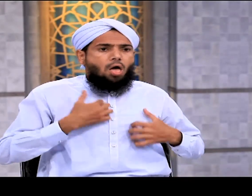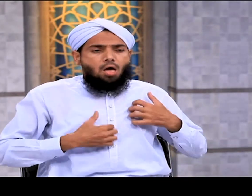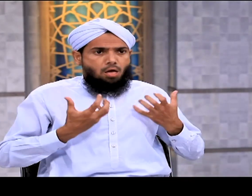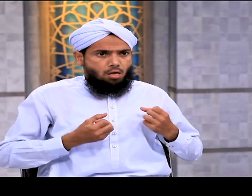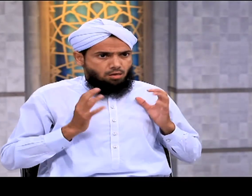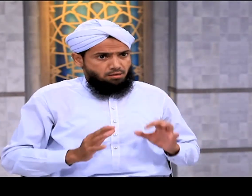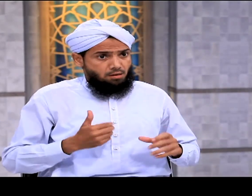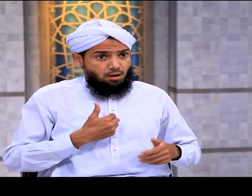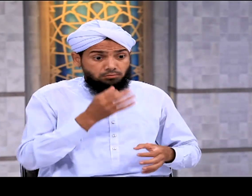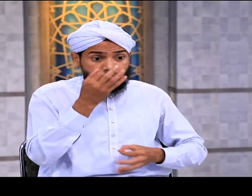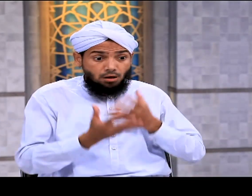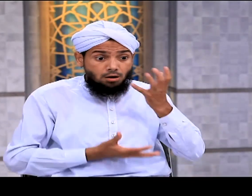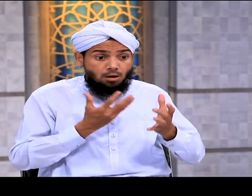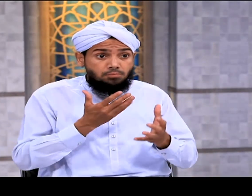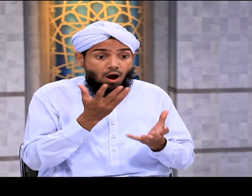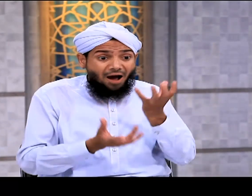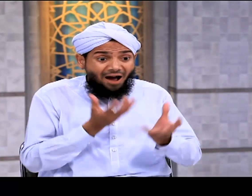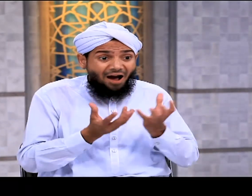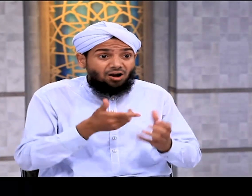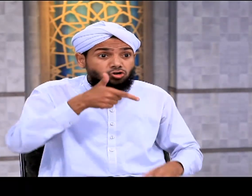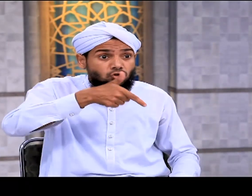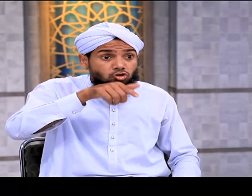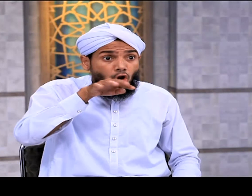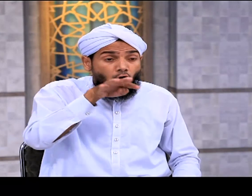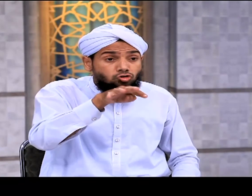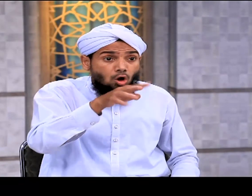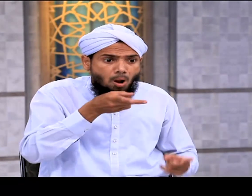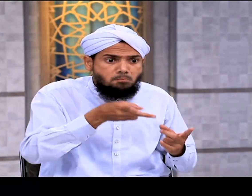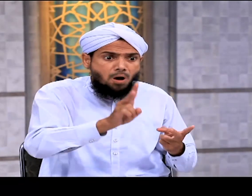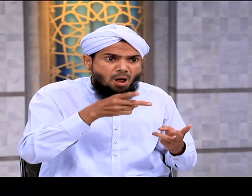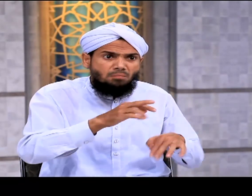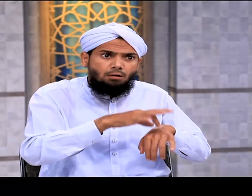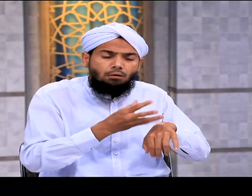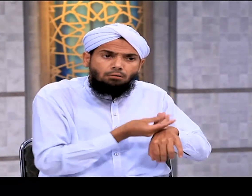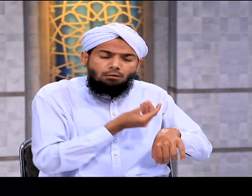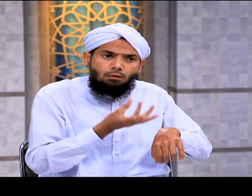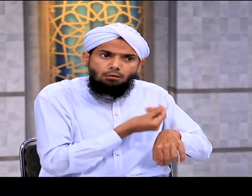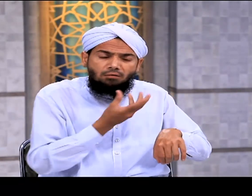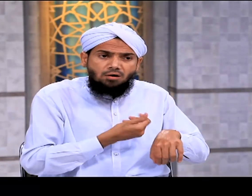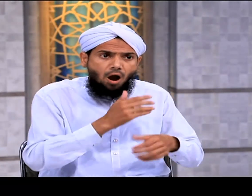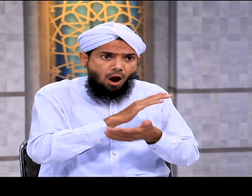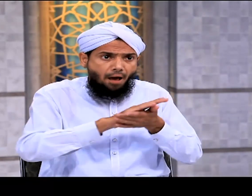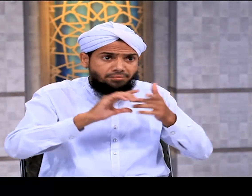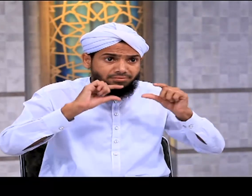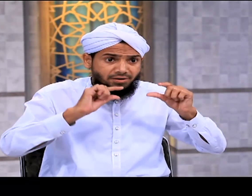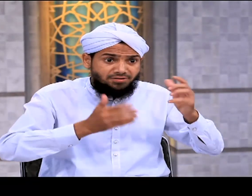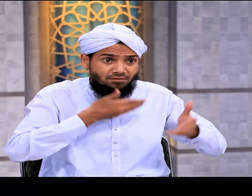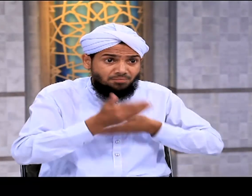کی آگ 70,000 مرتبہ جلائے گی۔ ایک حدیث پاک میں ہے، جہنم میں کافر کی ایک داڑھ